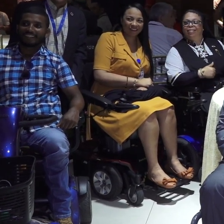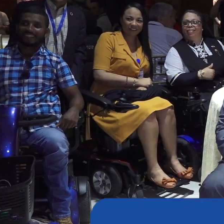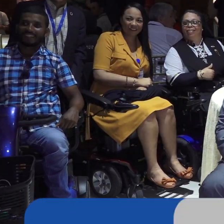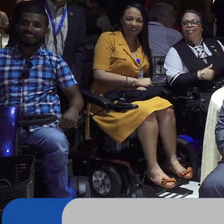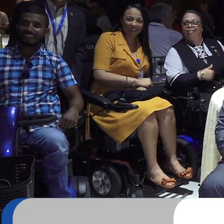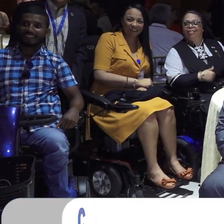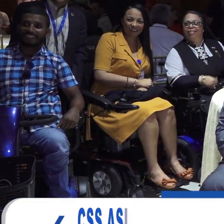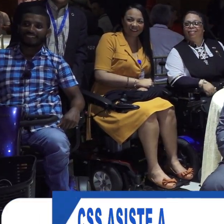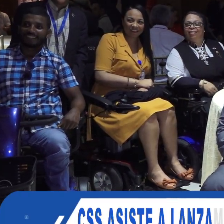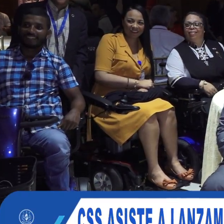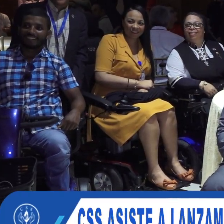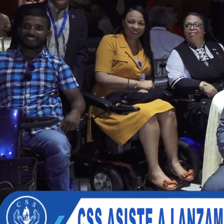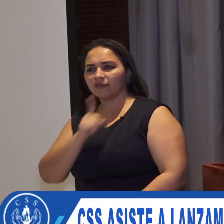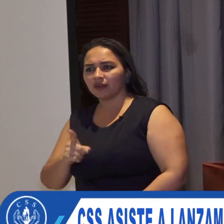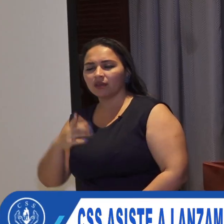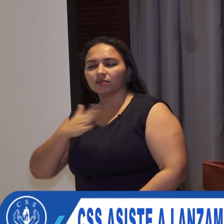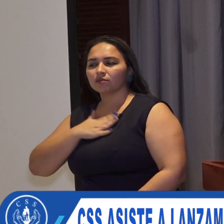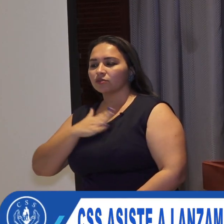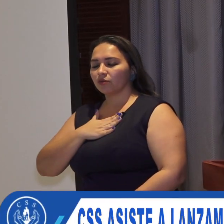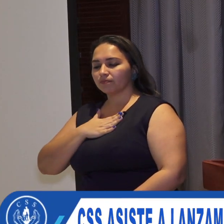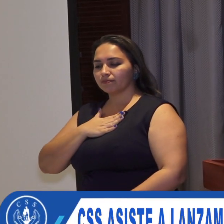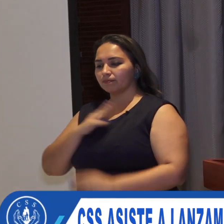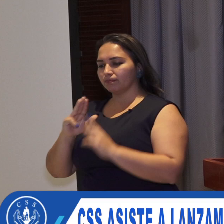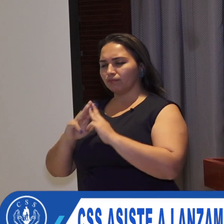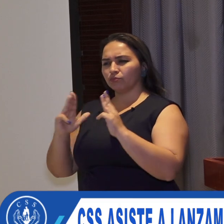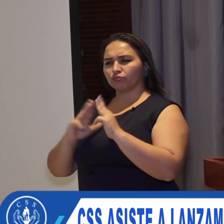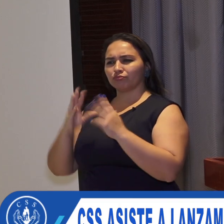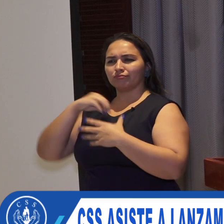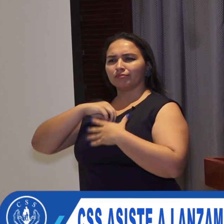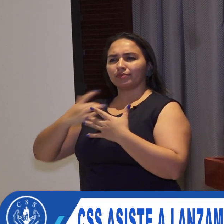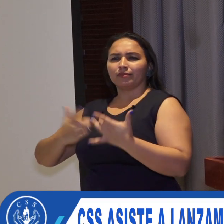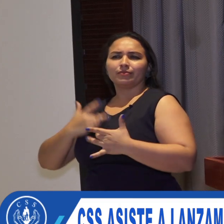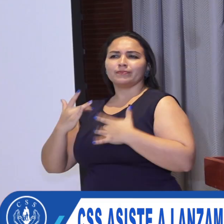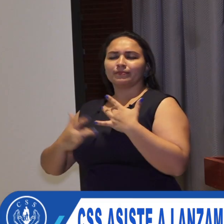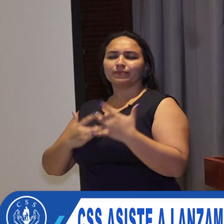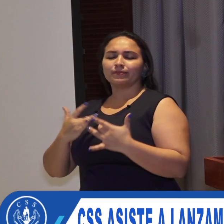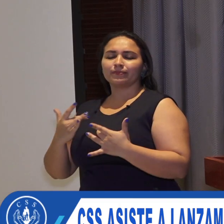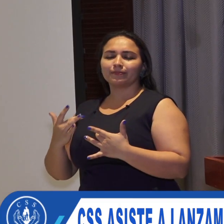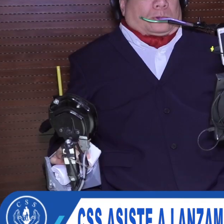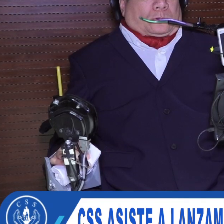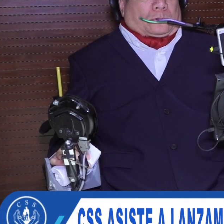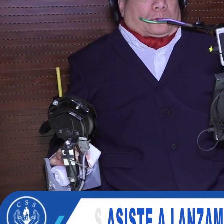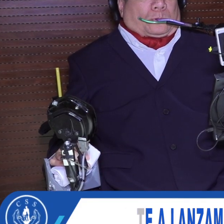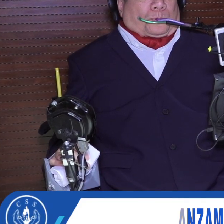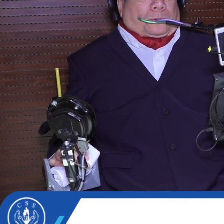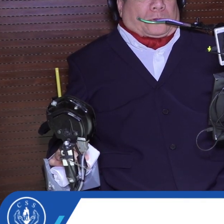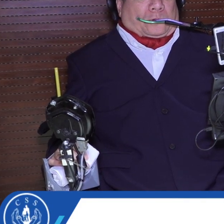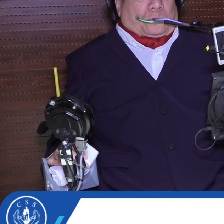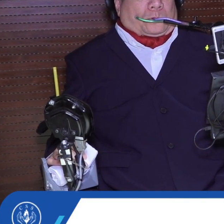marcha por la Secretaría Nacional de Discapacidad, Senadis, y en la que participaron para coactuar